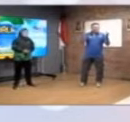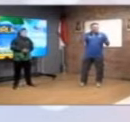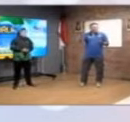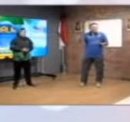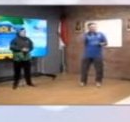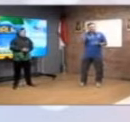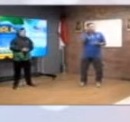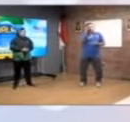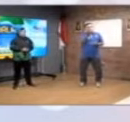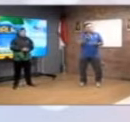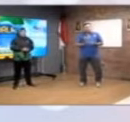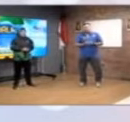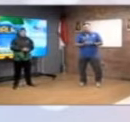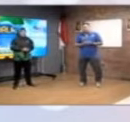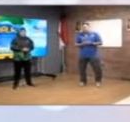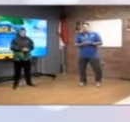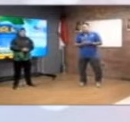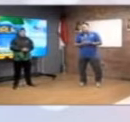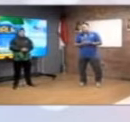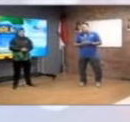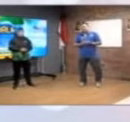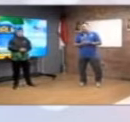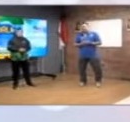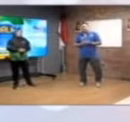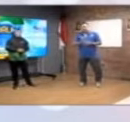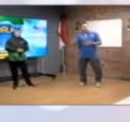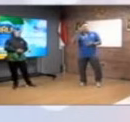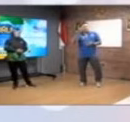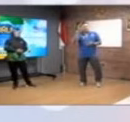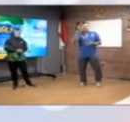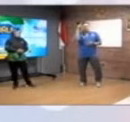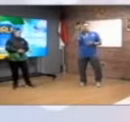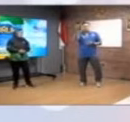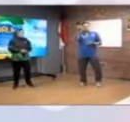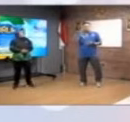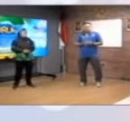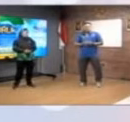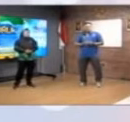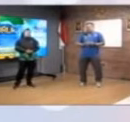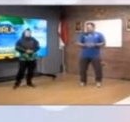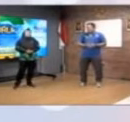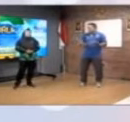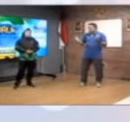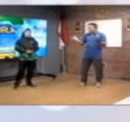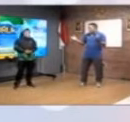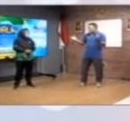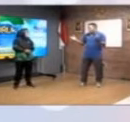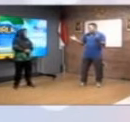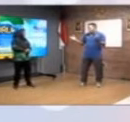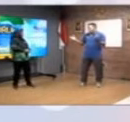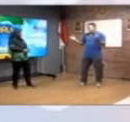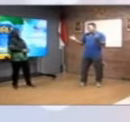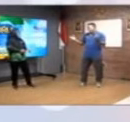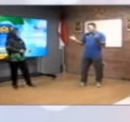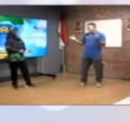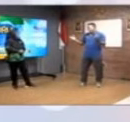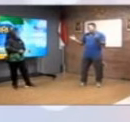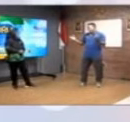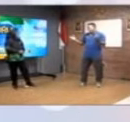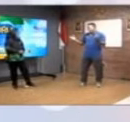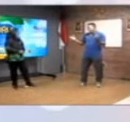anak-anak kita ayo pelajari bersama-sama gerakan yang pertama yaitu menggantung. Menggantung itu dalam